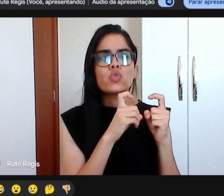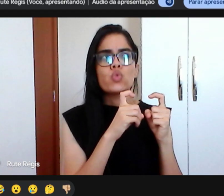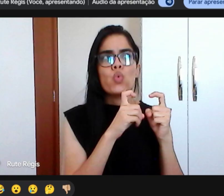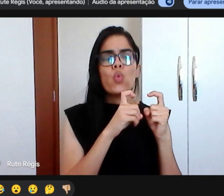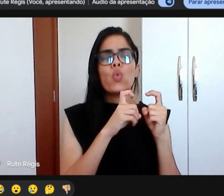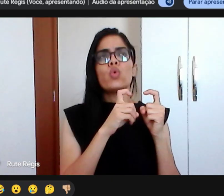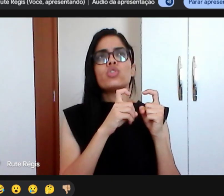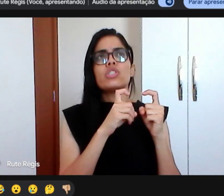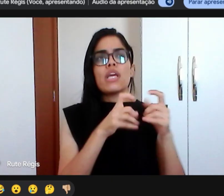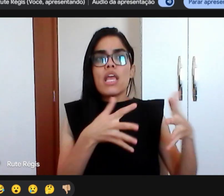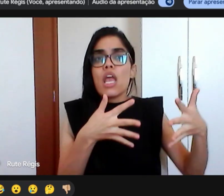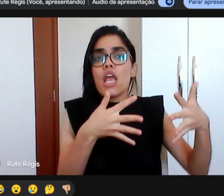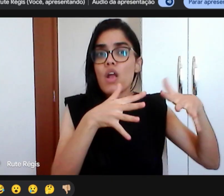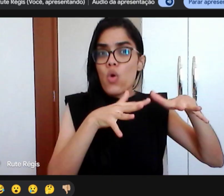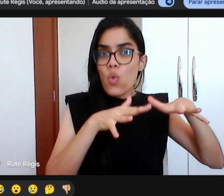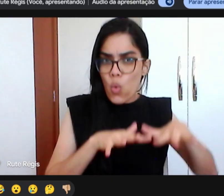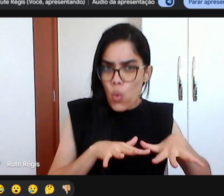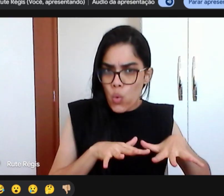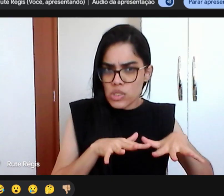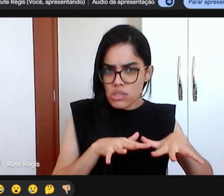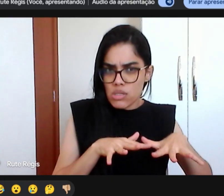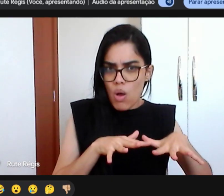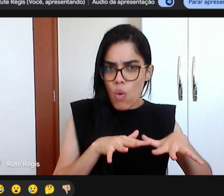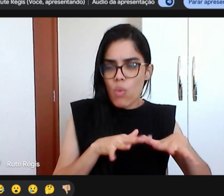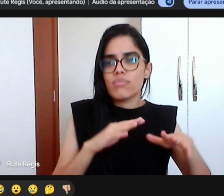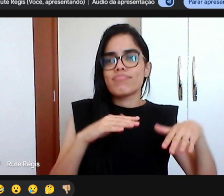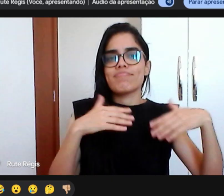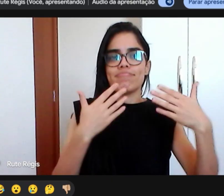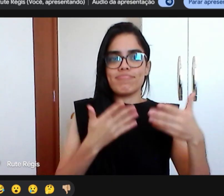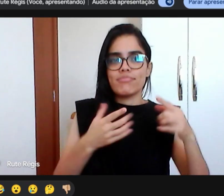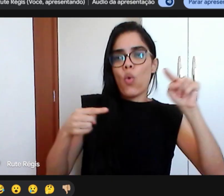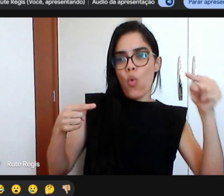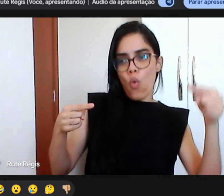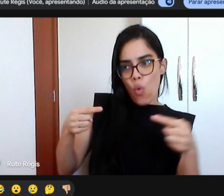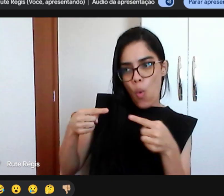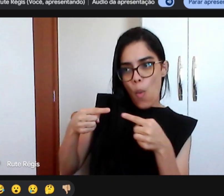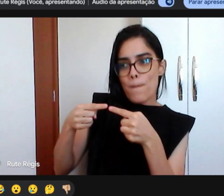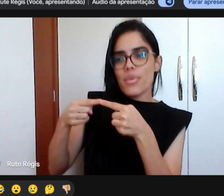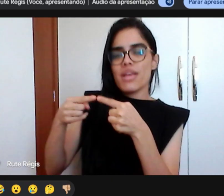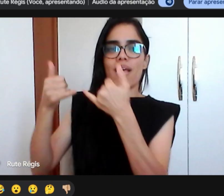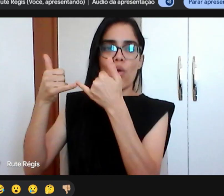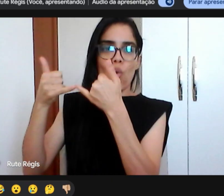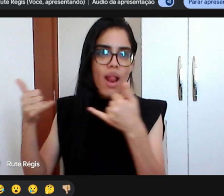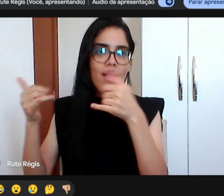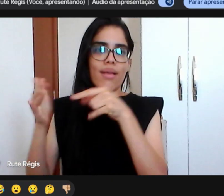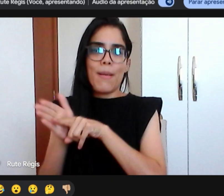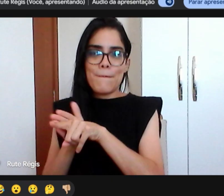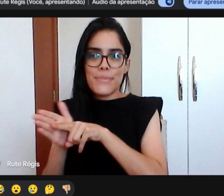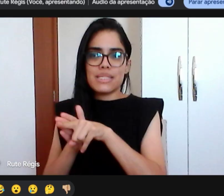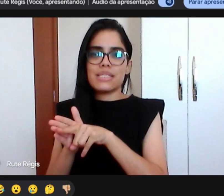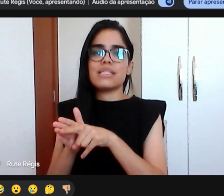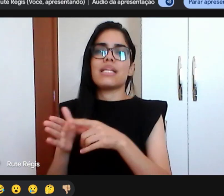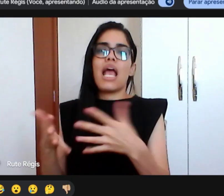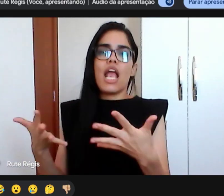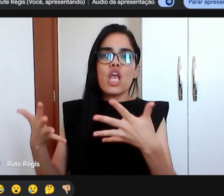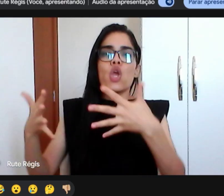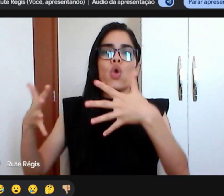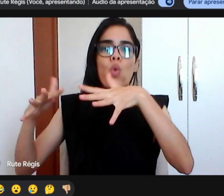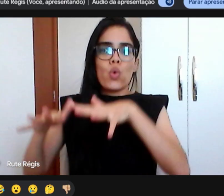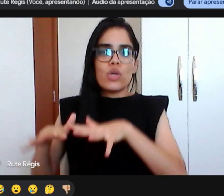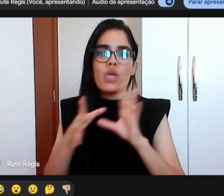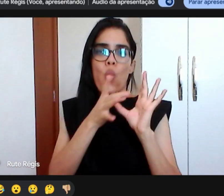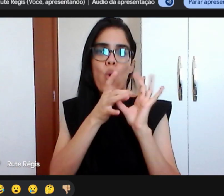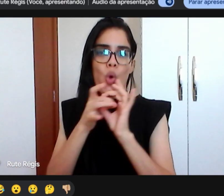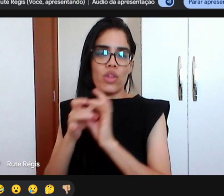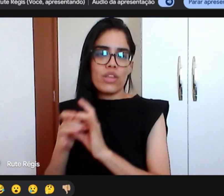Imagine outro exemplo que sua pesquisa discute inclusão. Combina também com a linha de